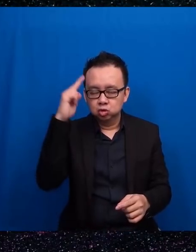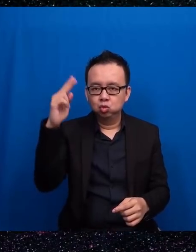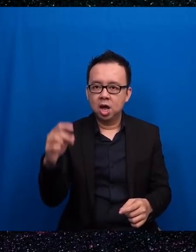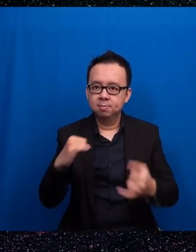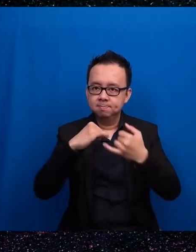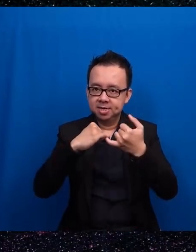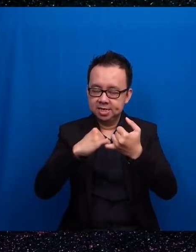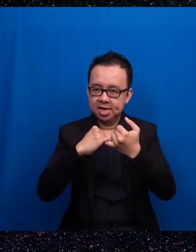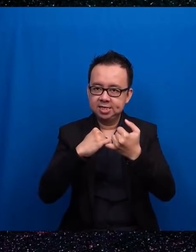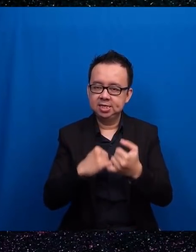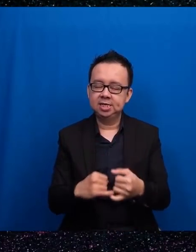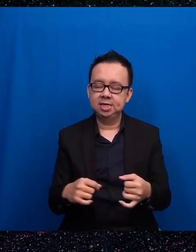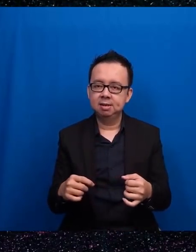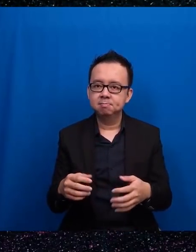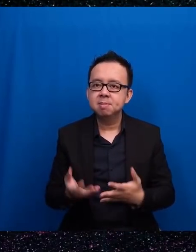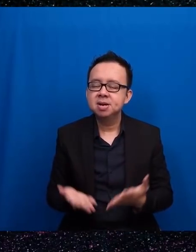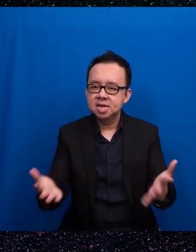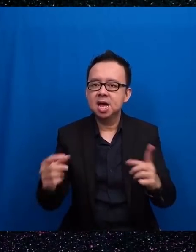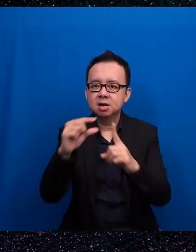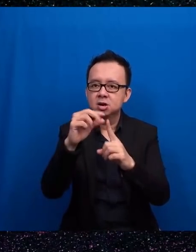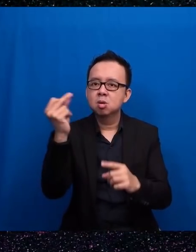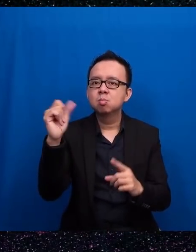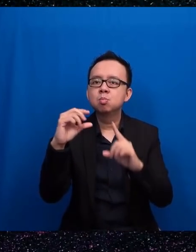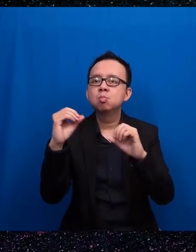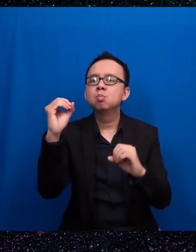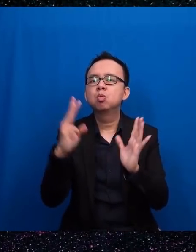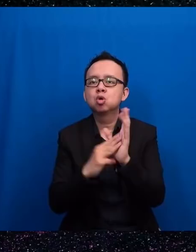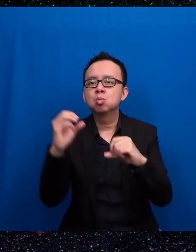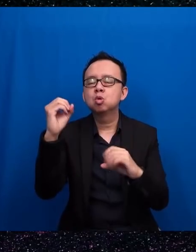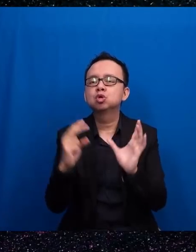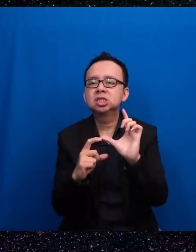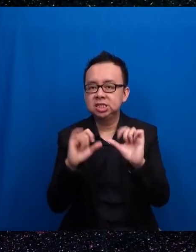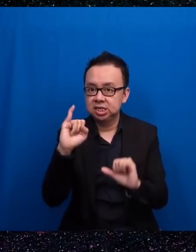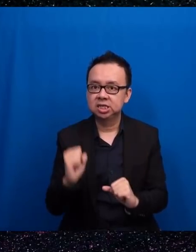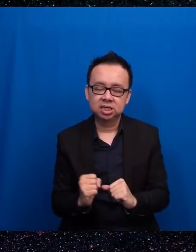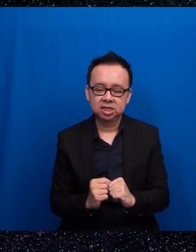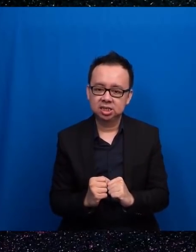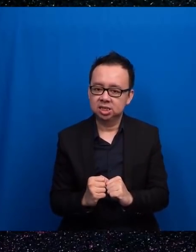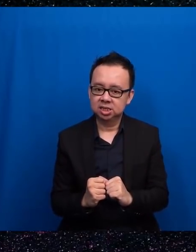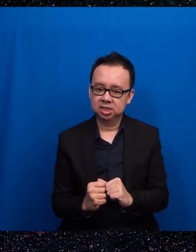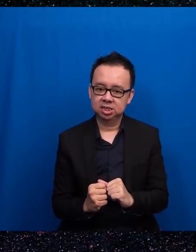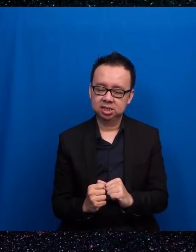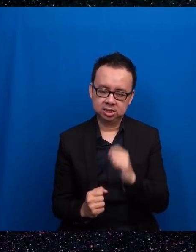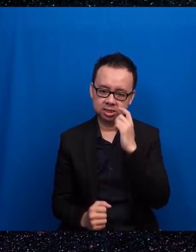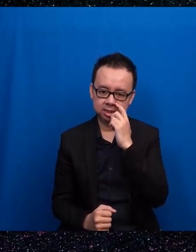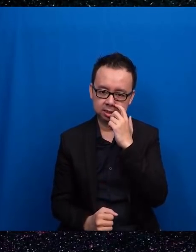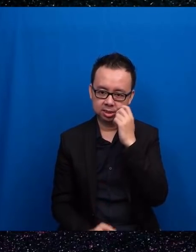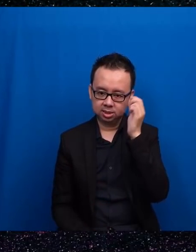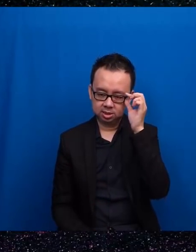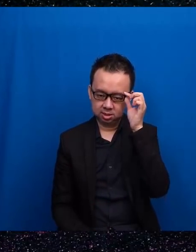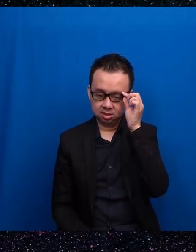ilahi. Entah gimana kejadiannya, kalau firman Tuhan tidak pernah berdusta. Dengan kendaraan kemenangan,